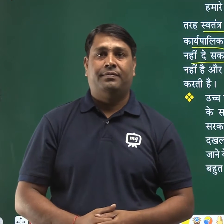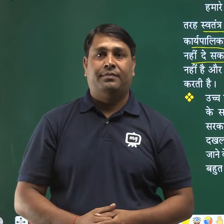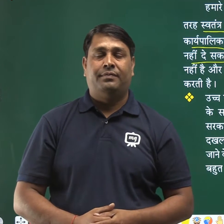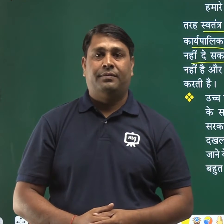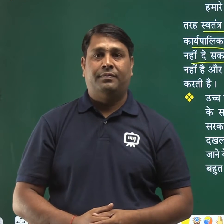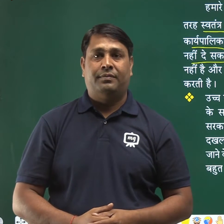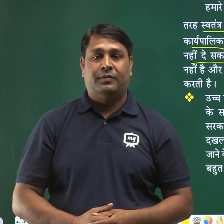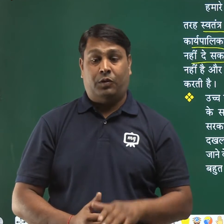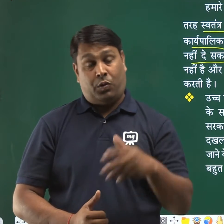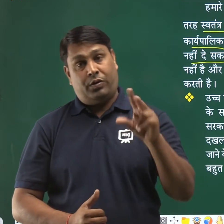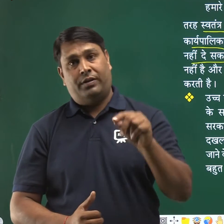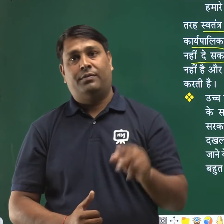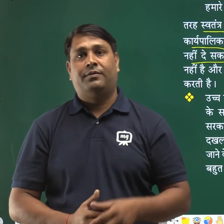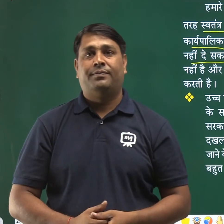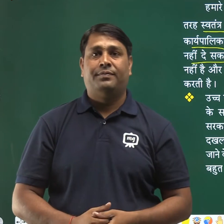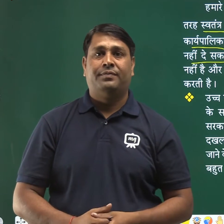और न ही वे